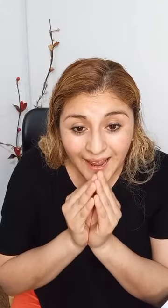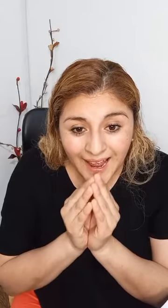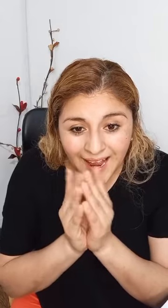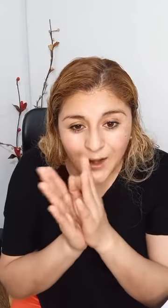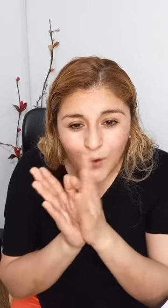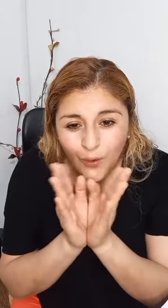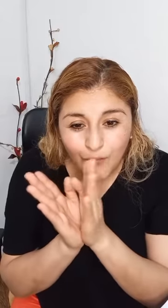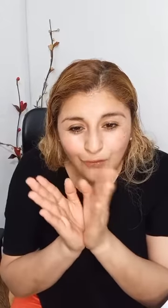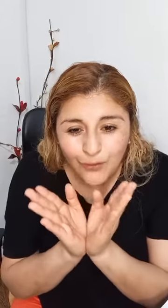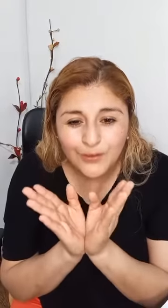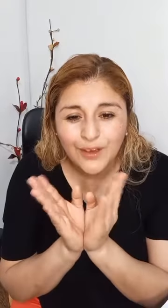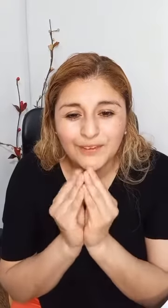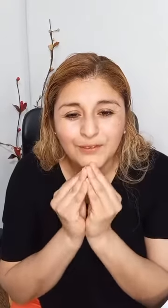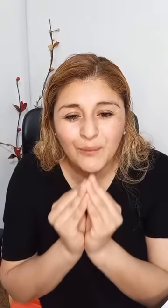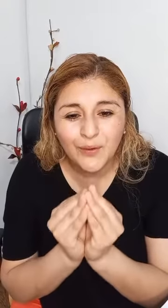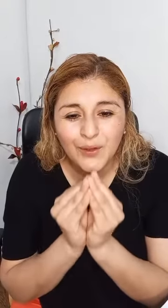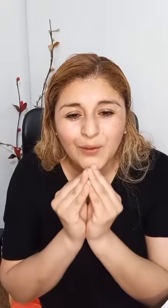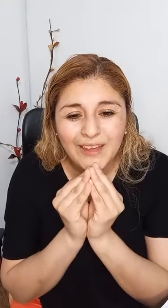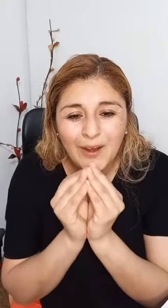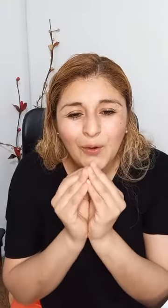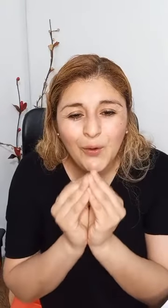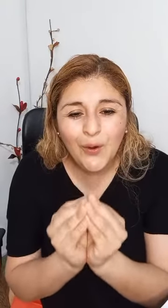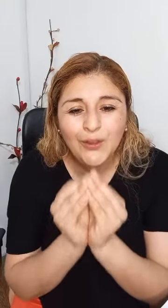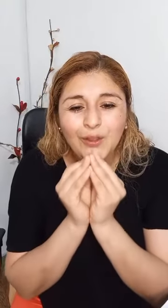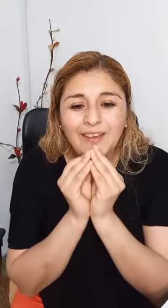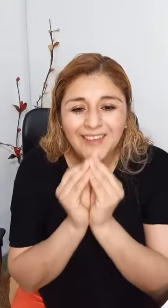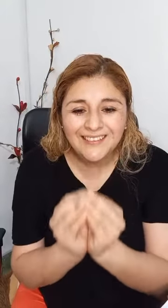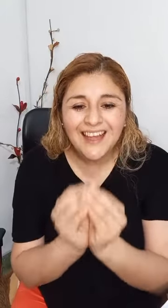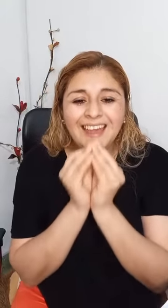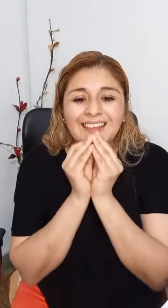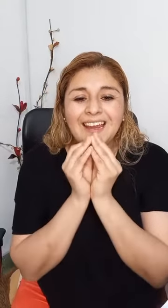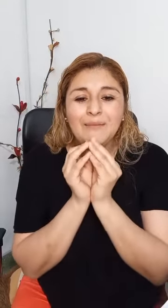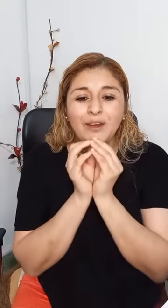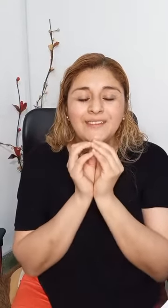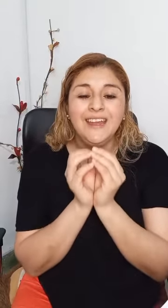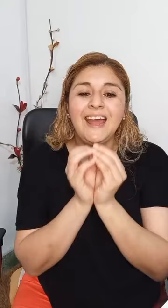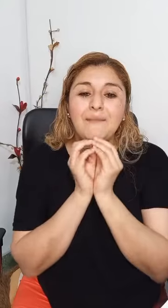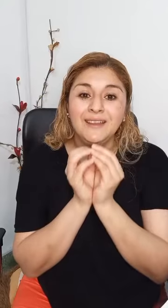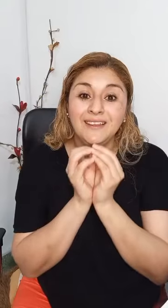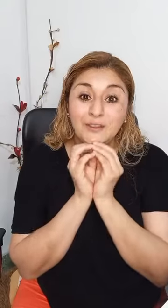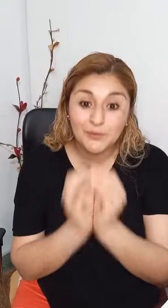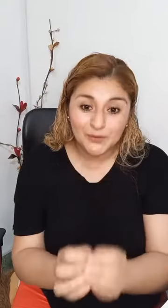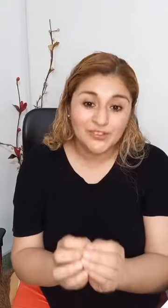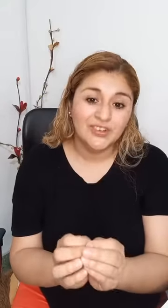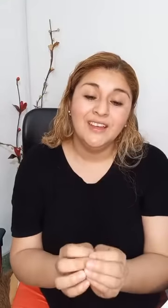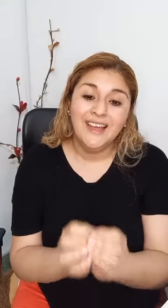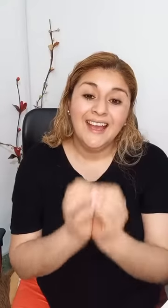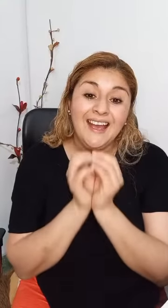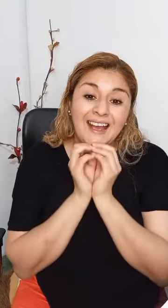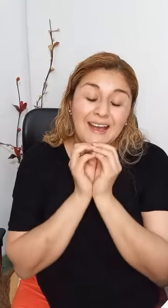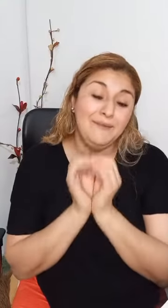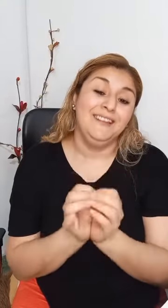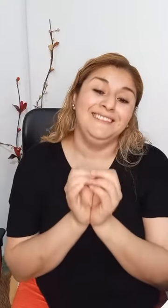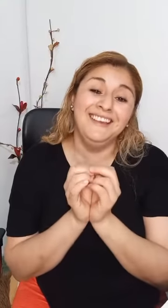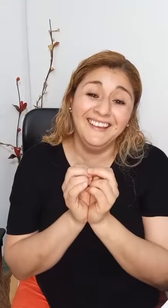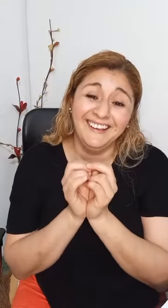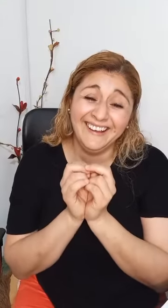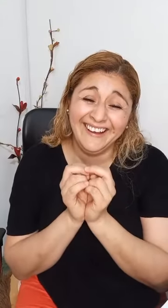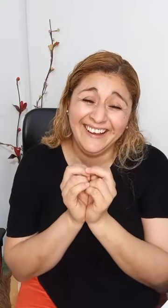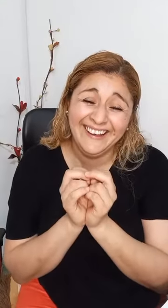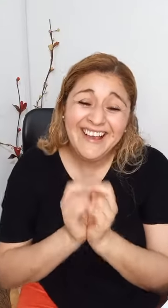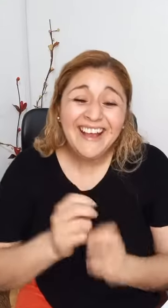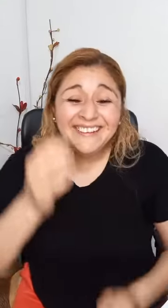ver lo confuso que somos, o sea, lo corto de vista y tenemos que seguir atreviendo mucho. Amén.